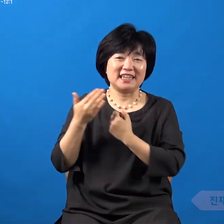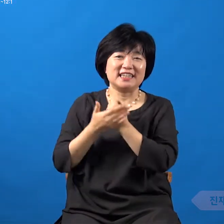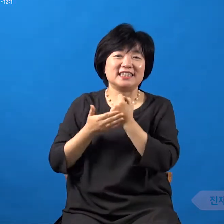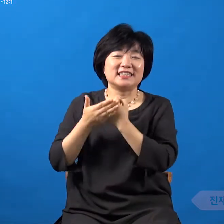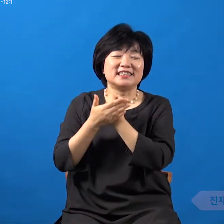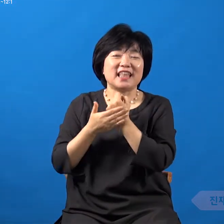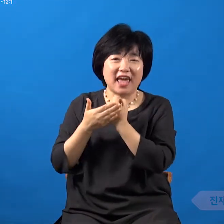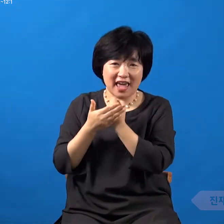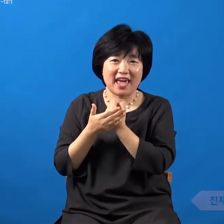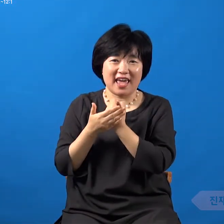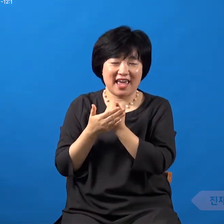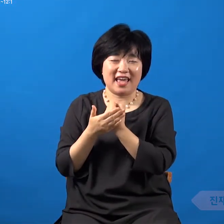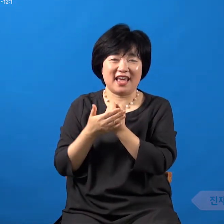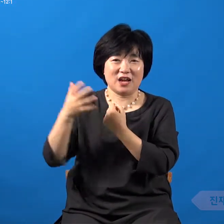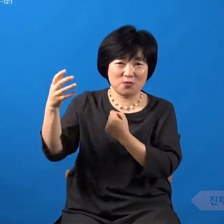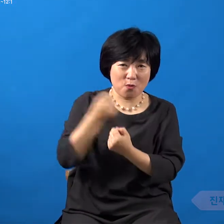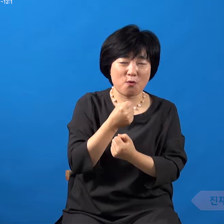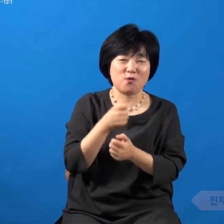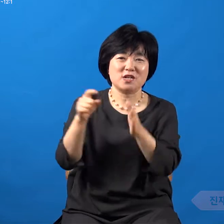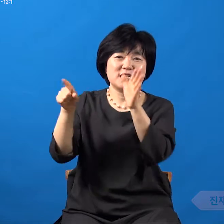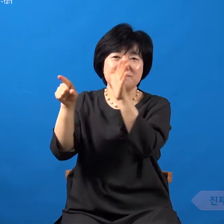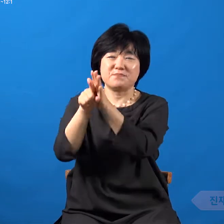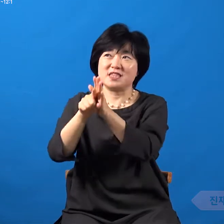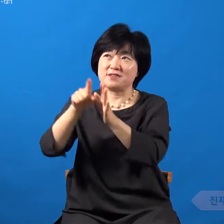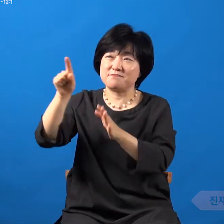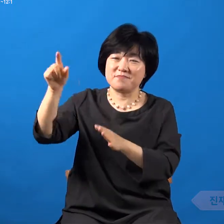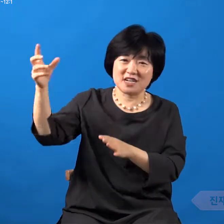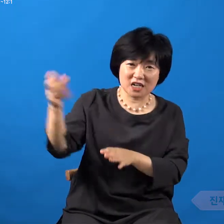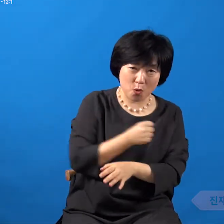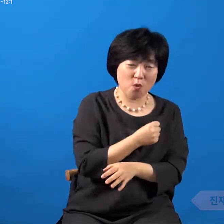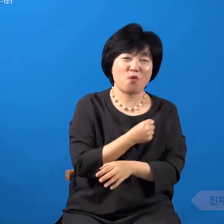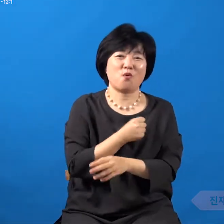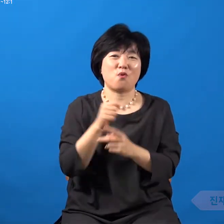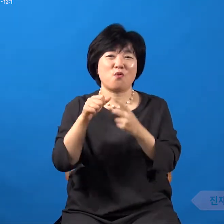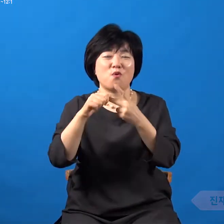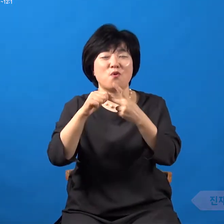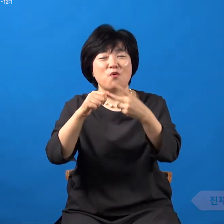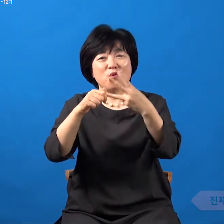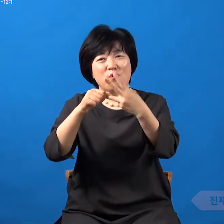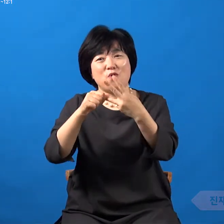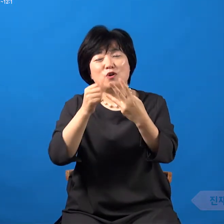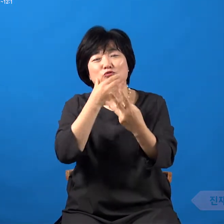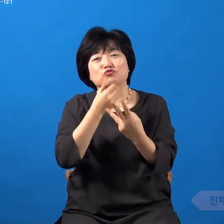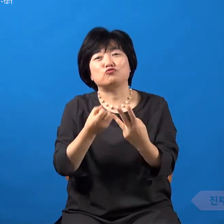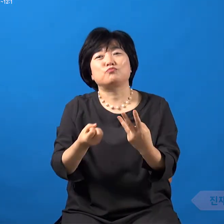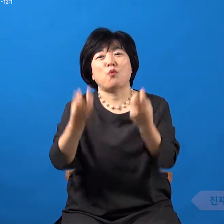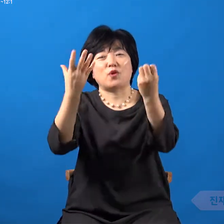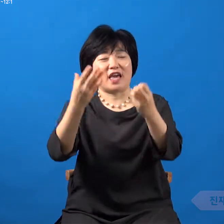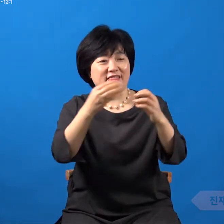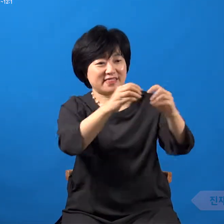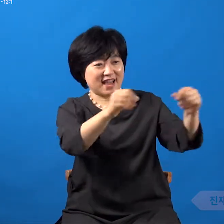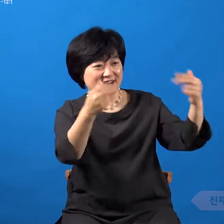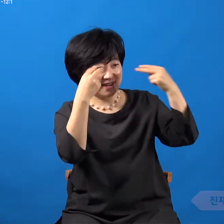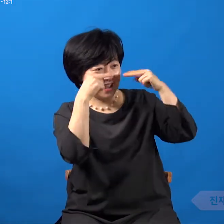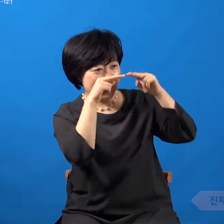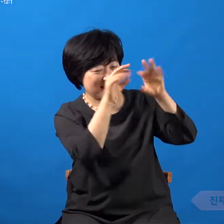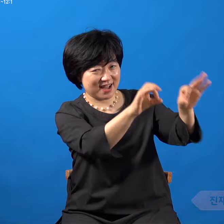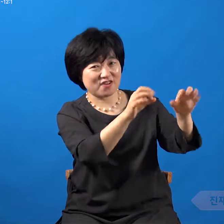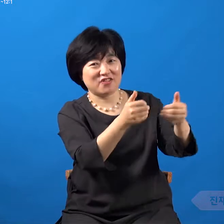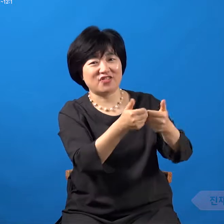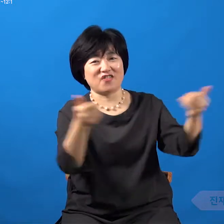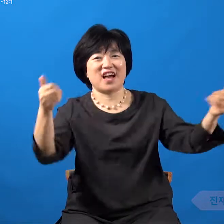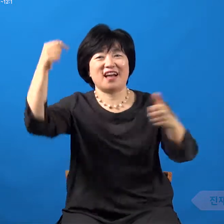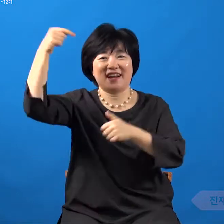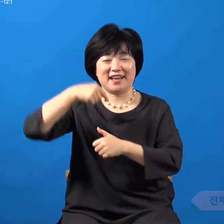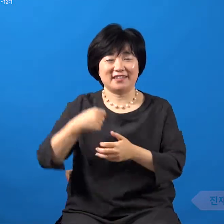그 은혜의 여정을 믿음으로 축복의 땅을 향해 떠나라.